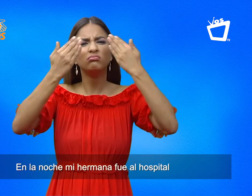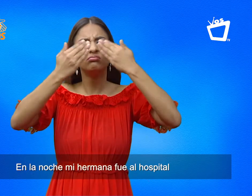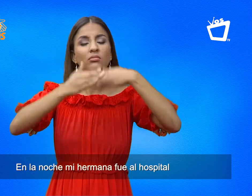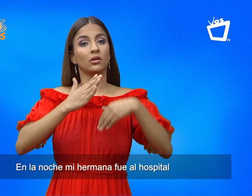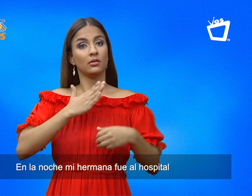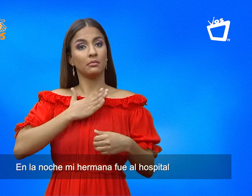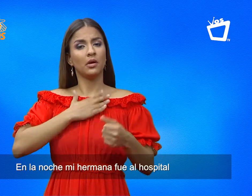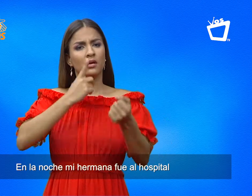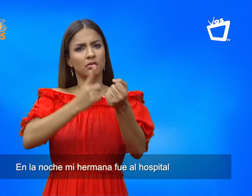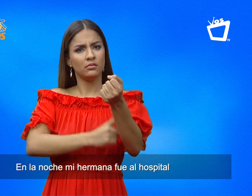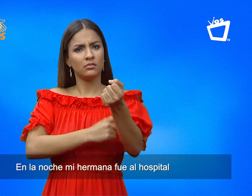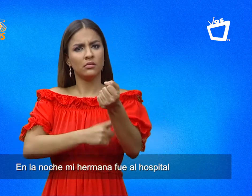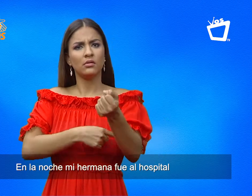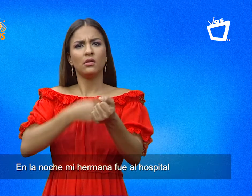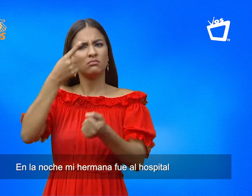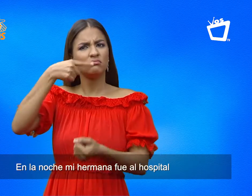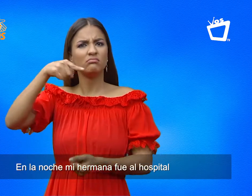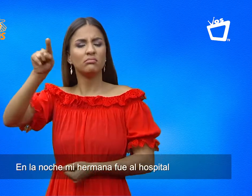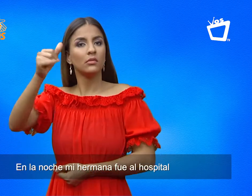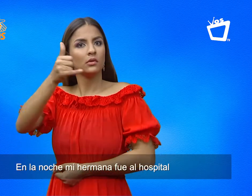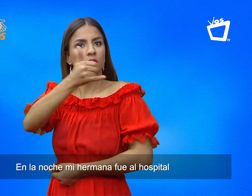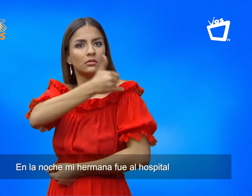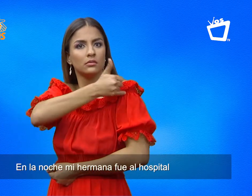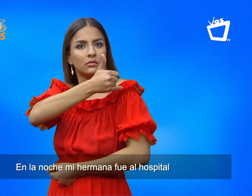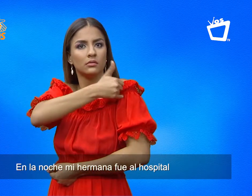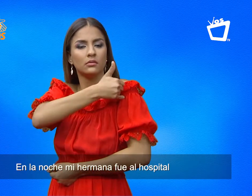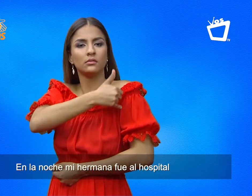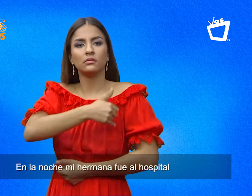en la noche mi hermana fue al hospital